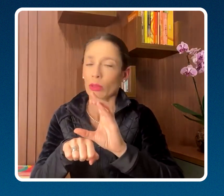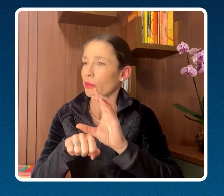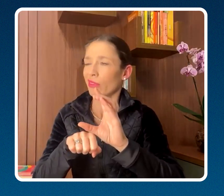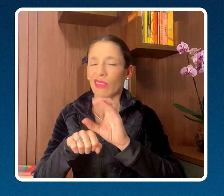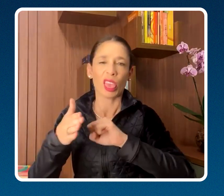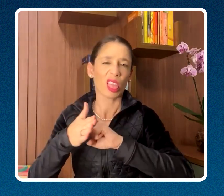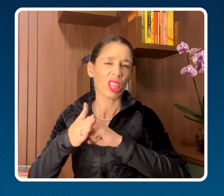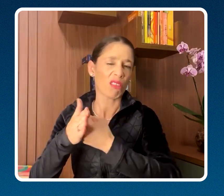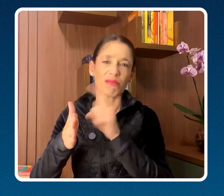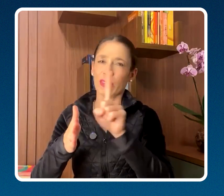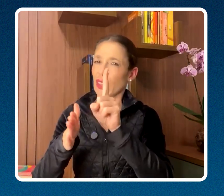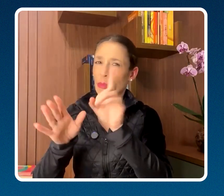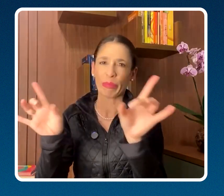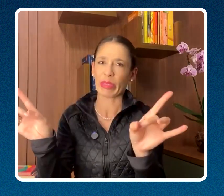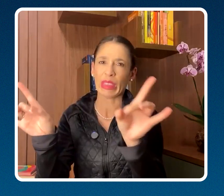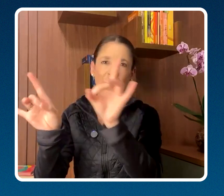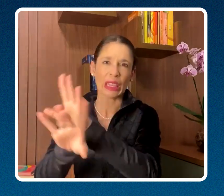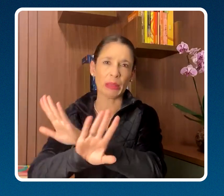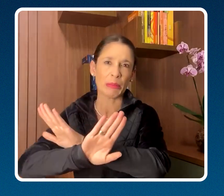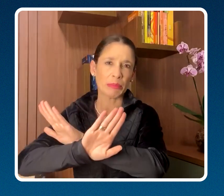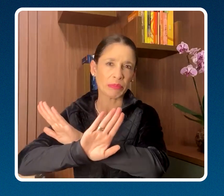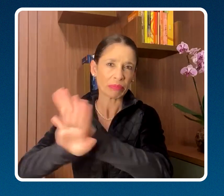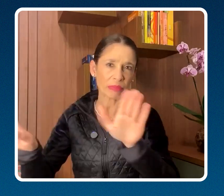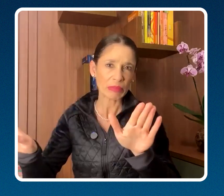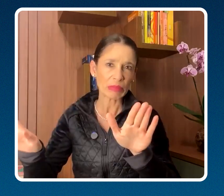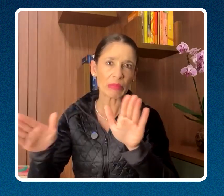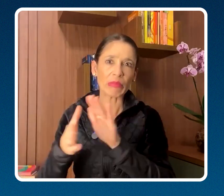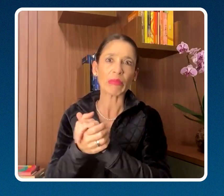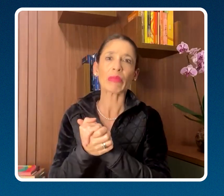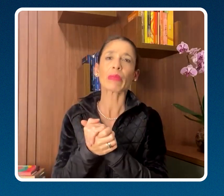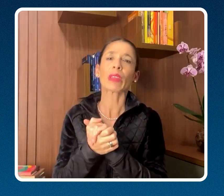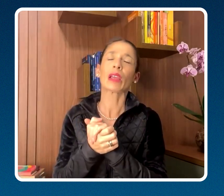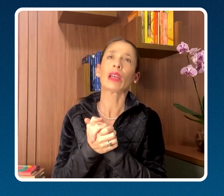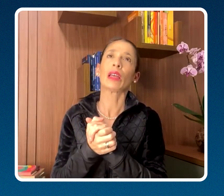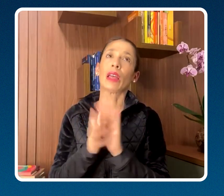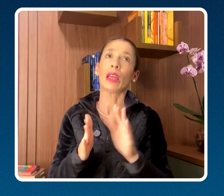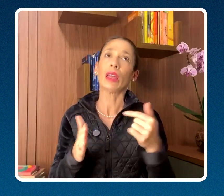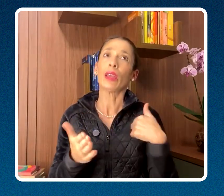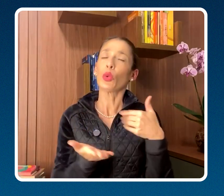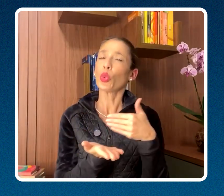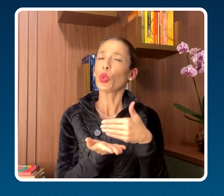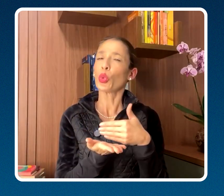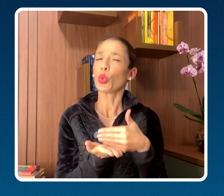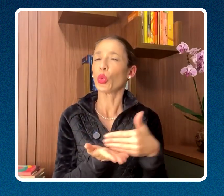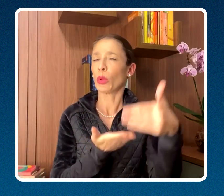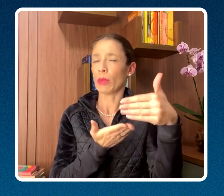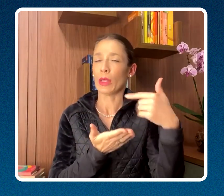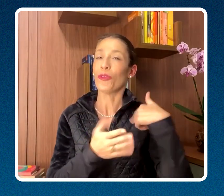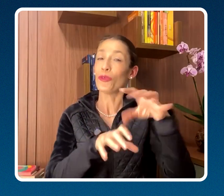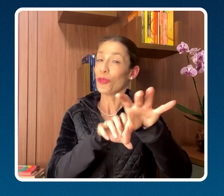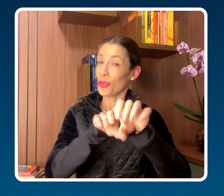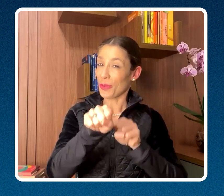nem finalizando esse curso, porque em 2016 eu me inscrevi, eu comecei a fazer a faculdade, né, me formei em